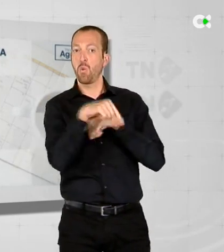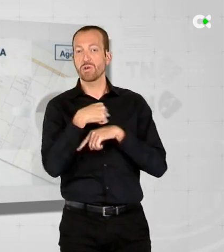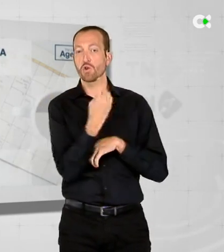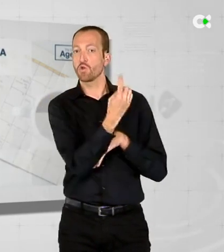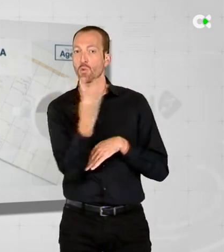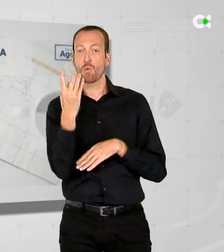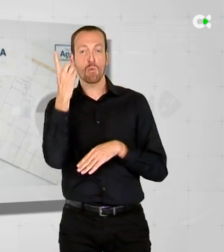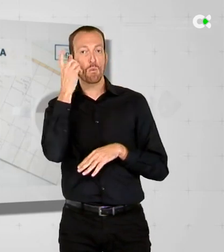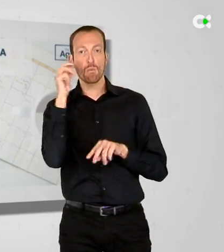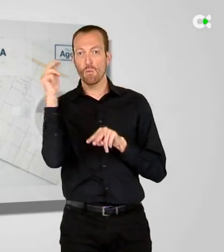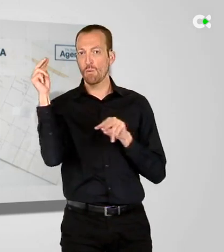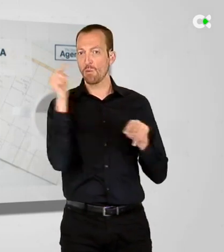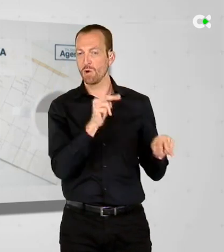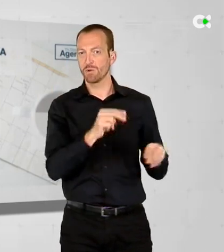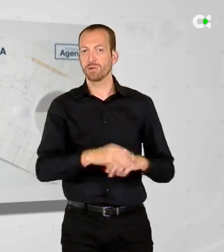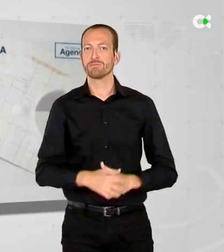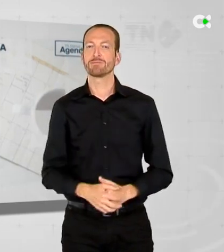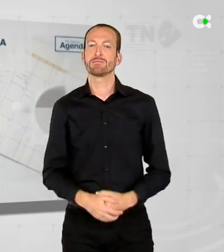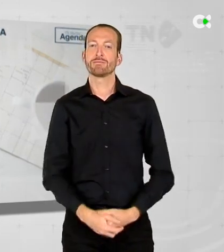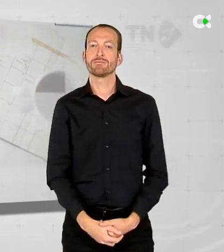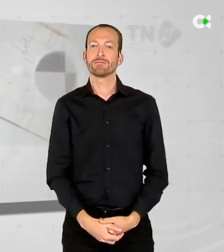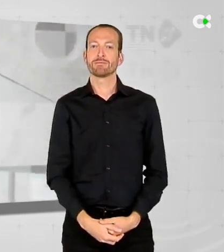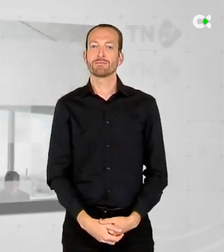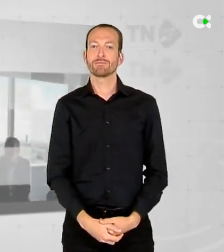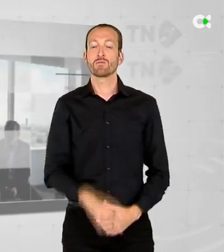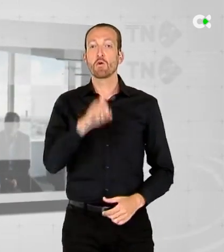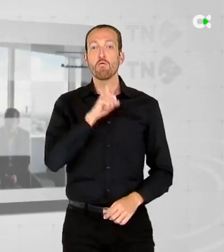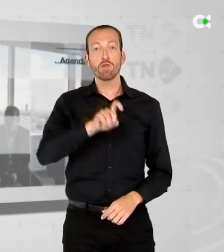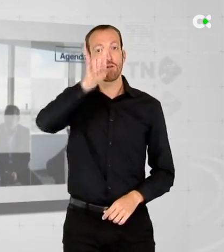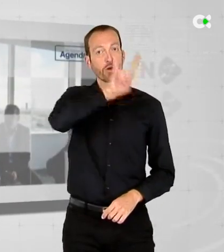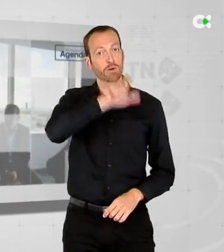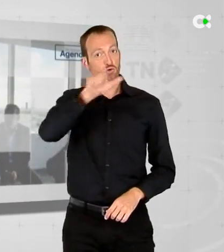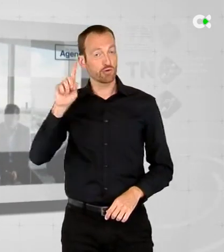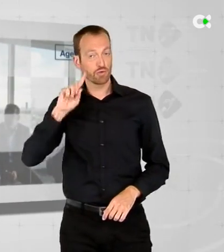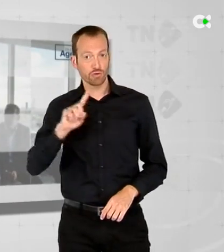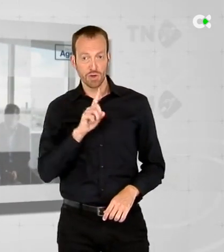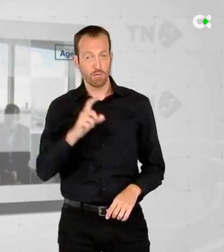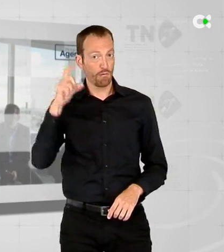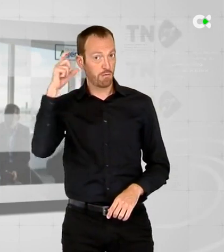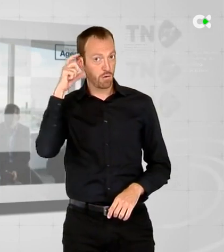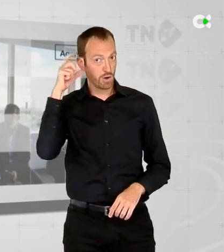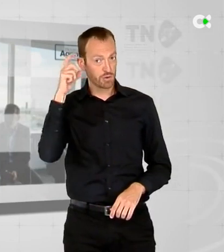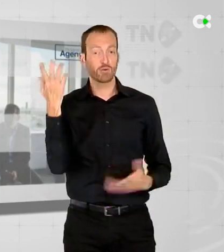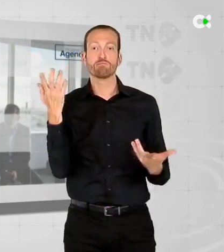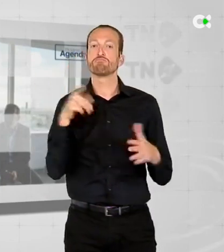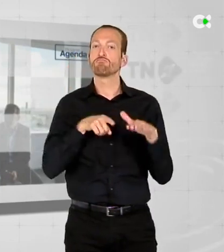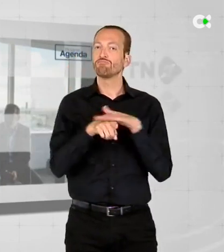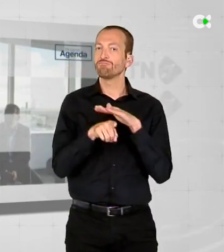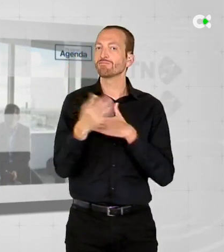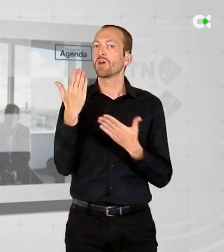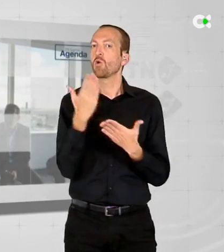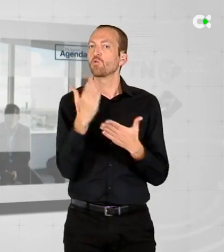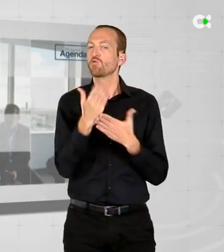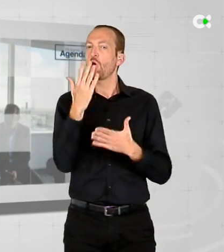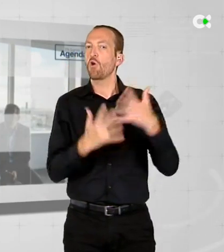-996-248 la fundación canaria de personas con sordera gestiona el acceso a un curso de